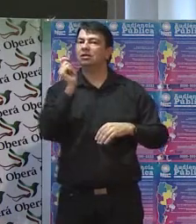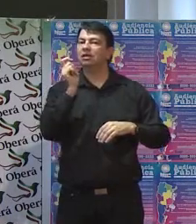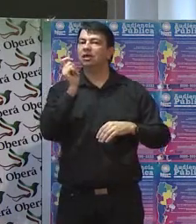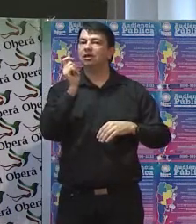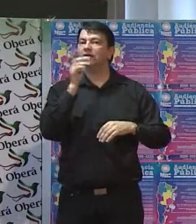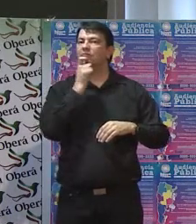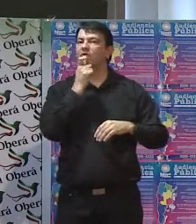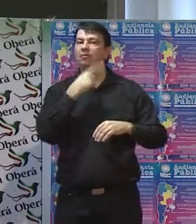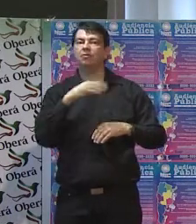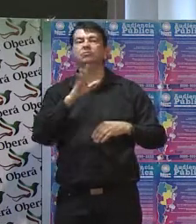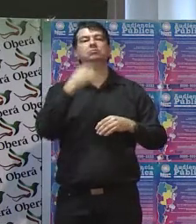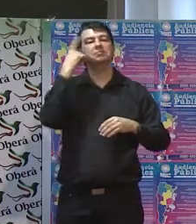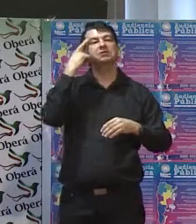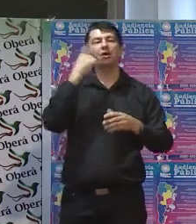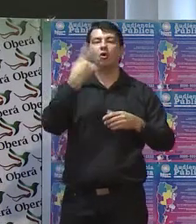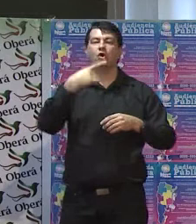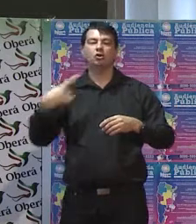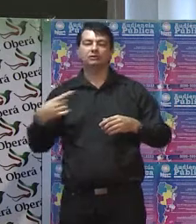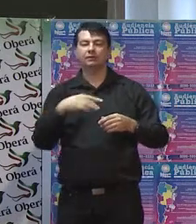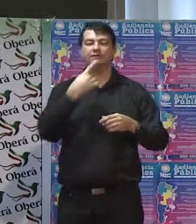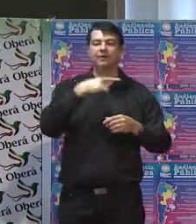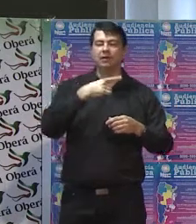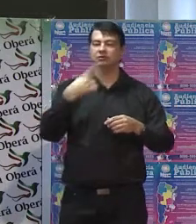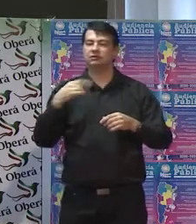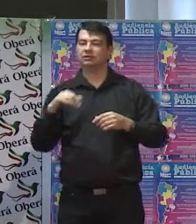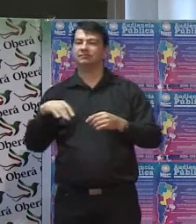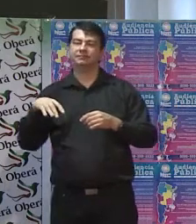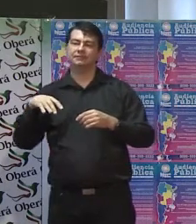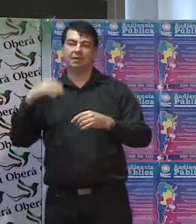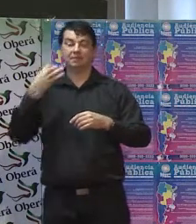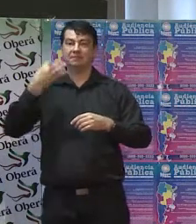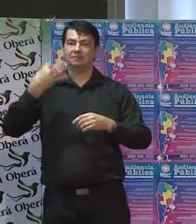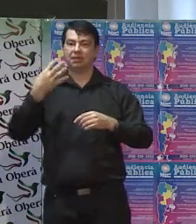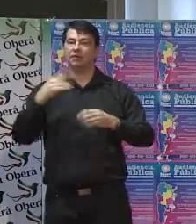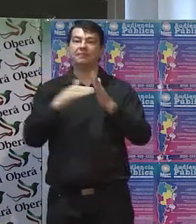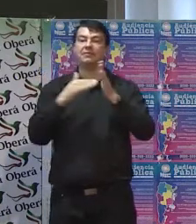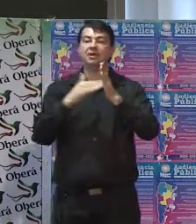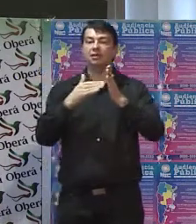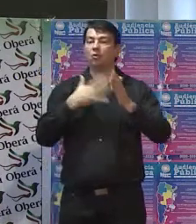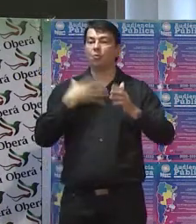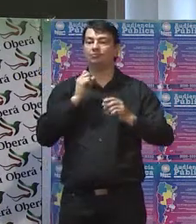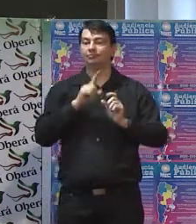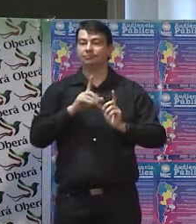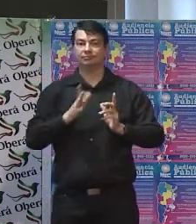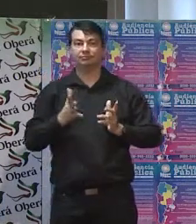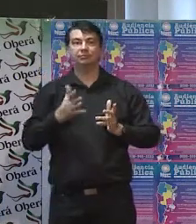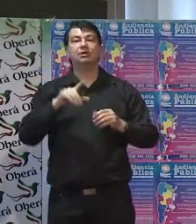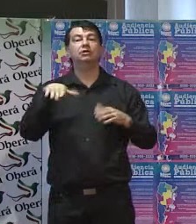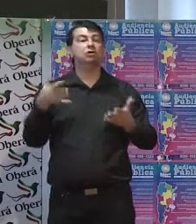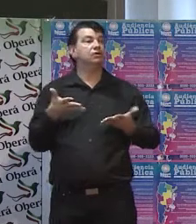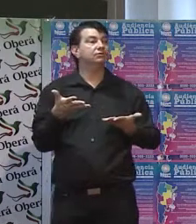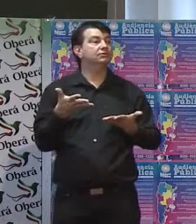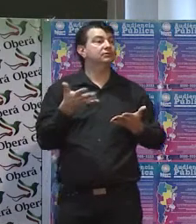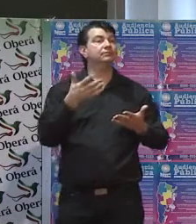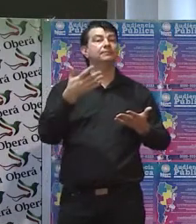resalta los aspectos positivos o solo los aspectos negativos y en muchos casos se oculta la información. Esto quiere